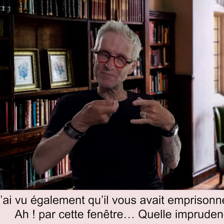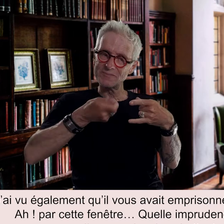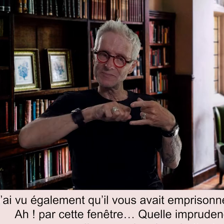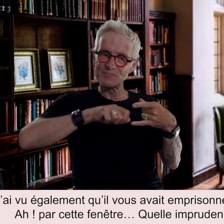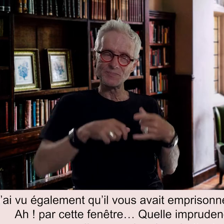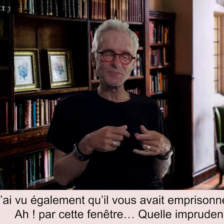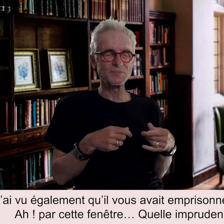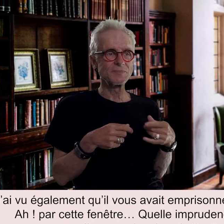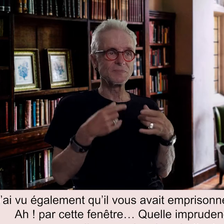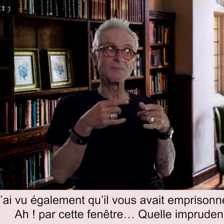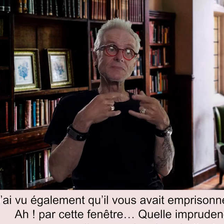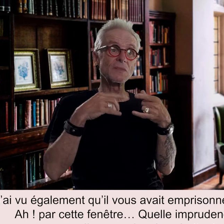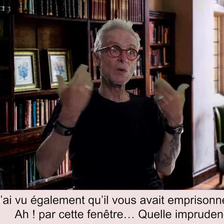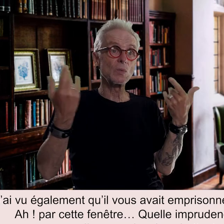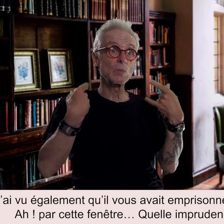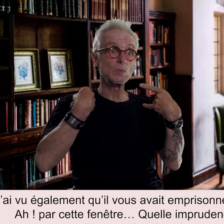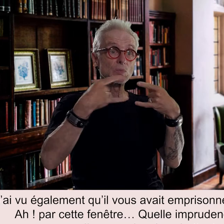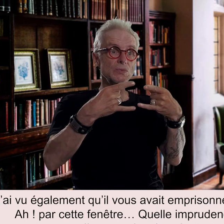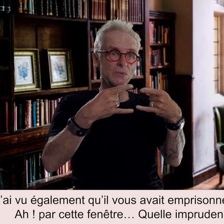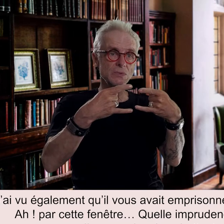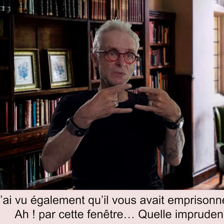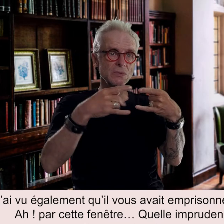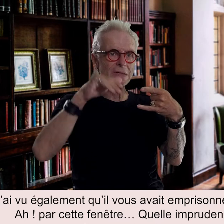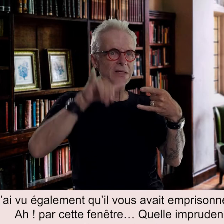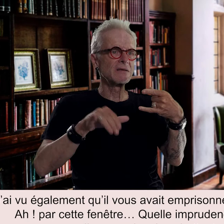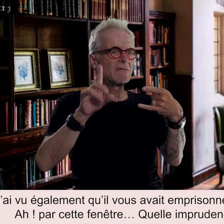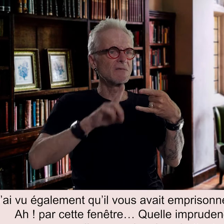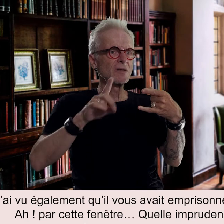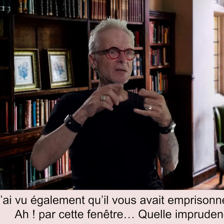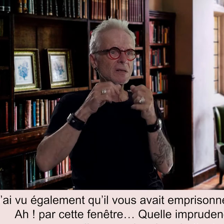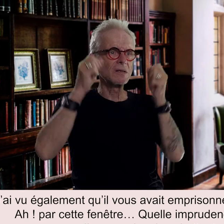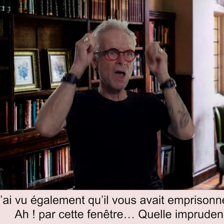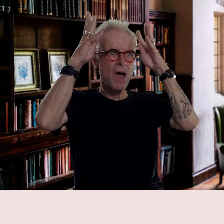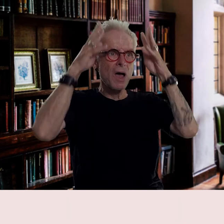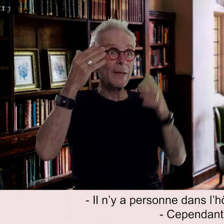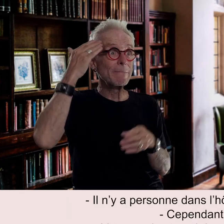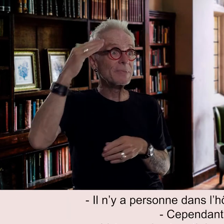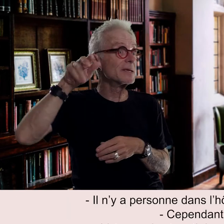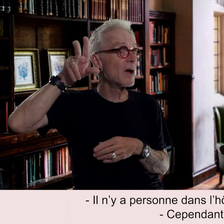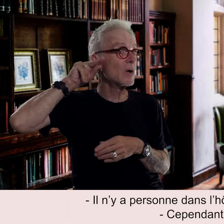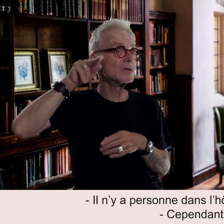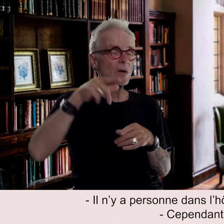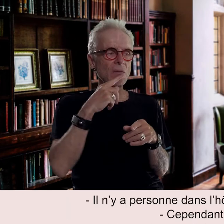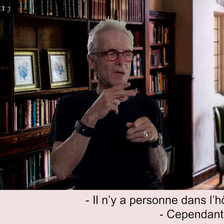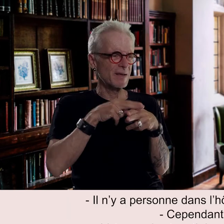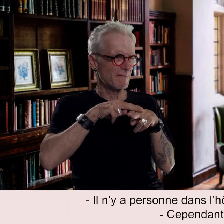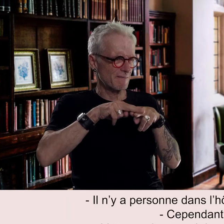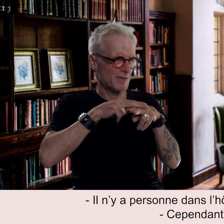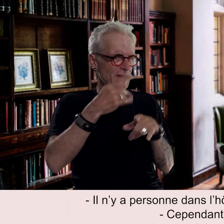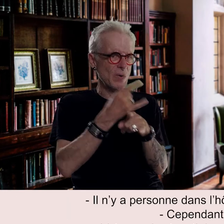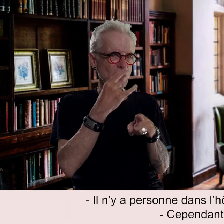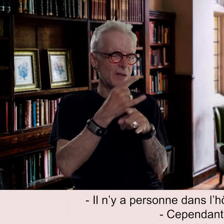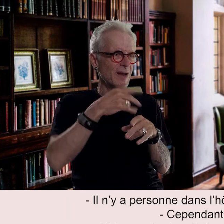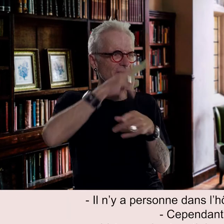» poussa les deux battants. Yvonne s'effara. « Si l'on entendait, il n'y a personne dans l'hôtel. Je l'ai